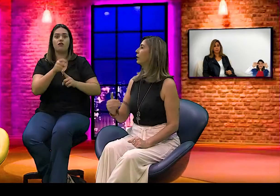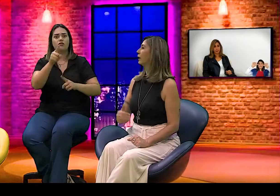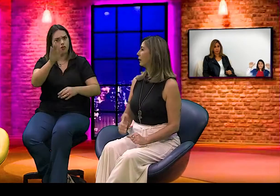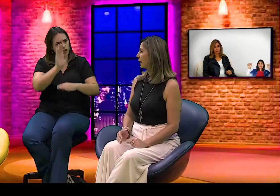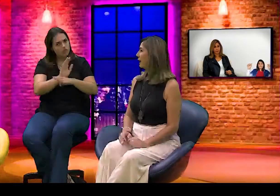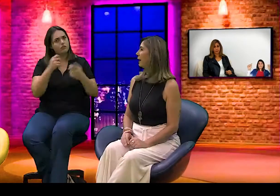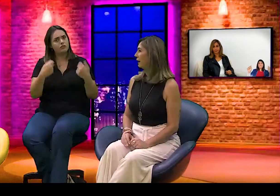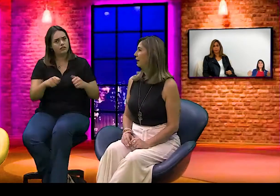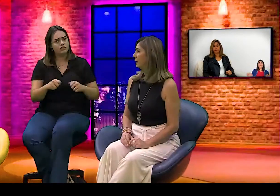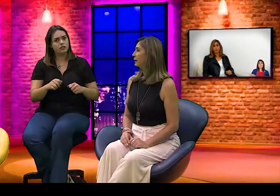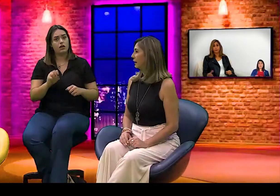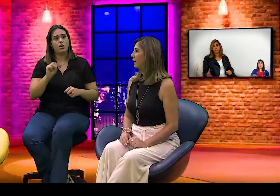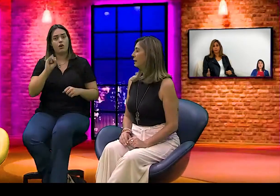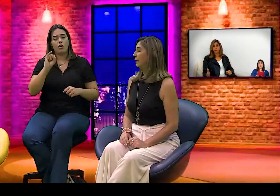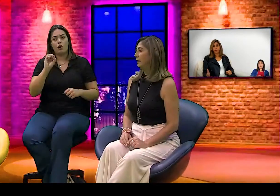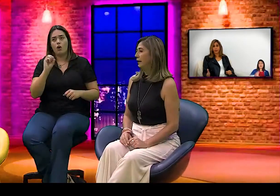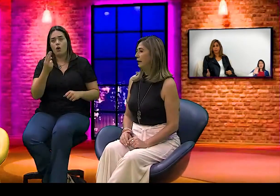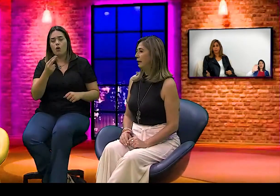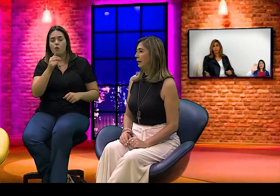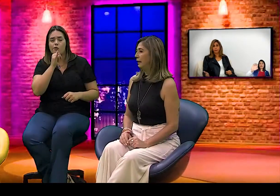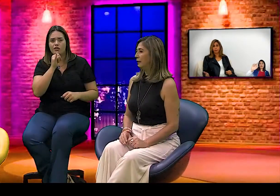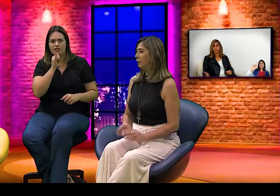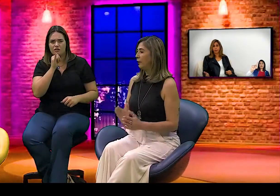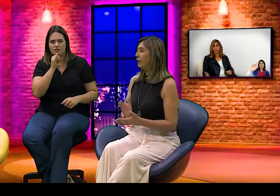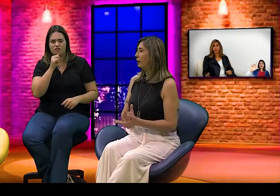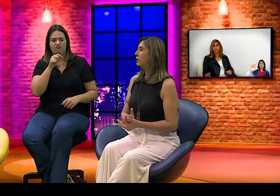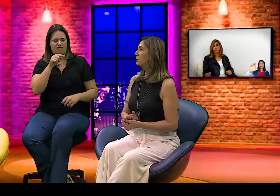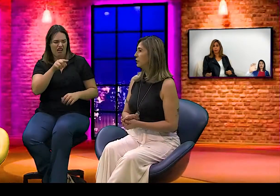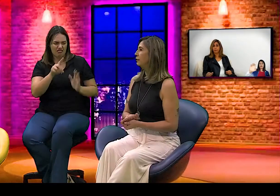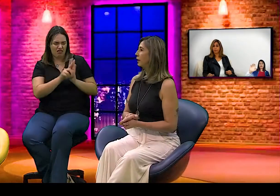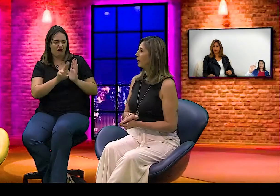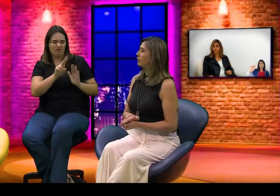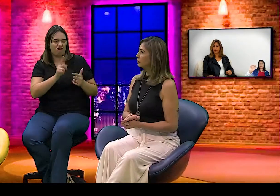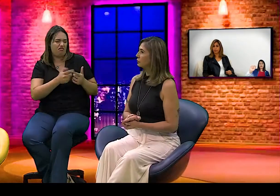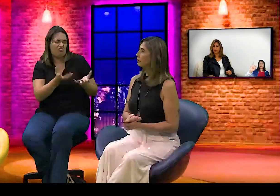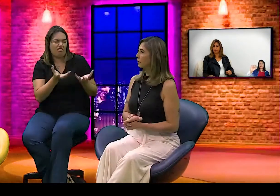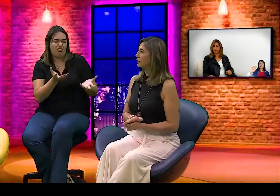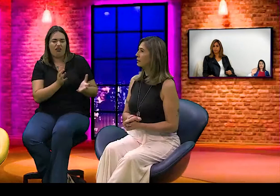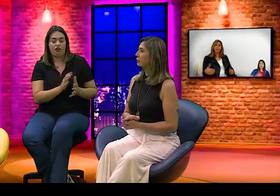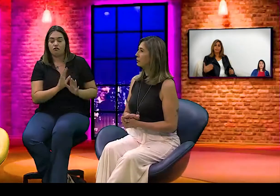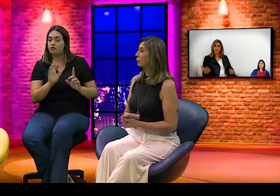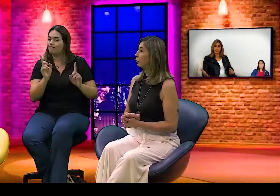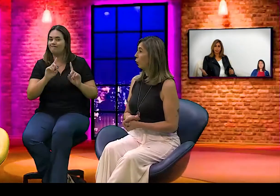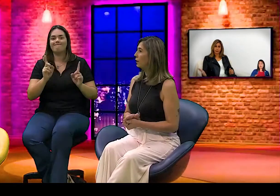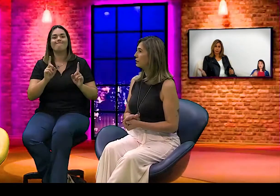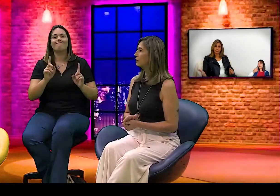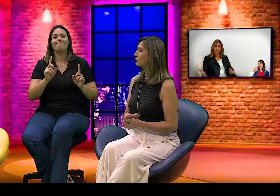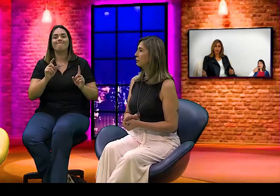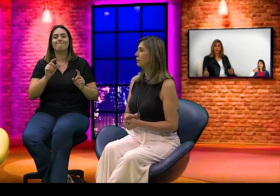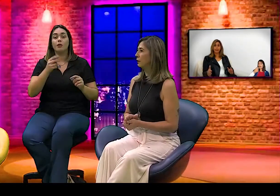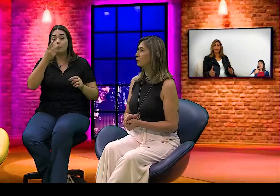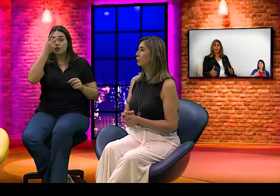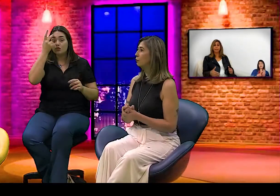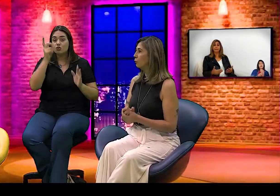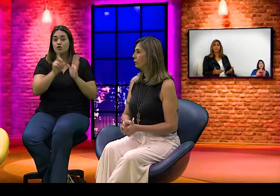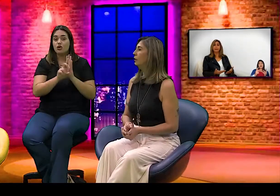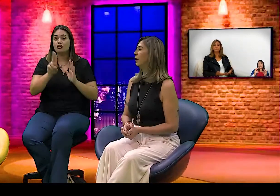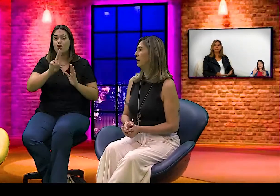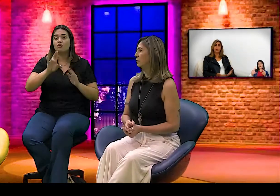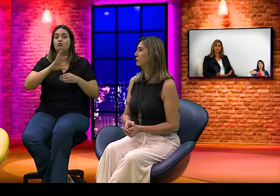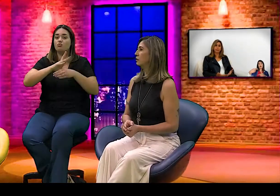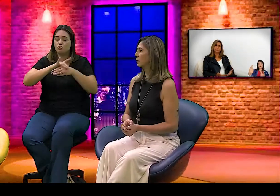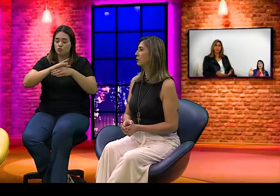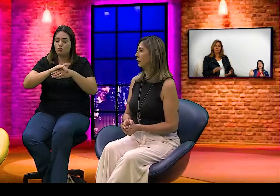apanha porque ela quer. Né? Então, o primeiro é desmistificar isso. Né? São dores, são sofrimentos